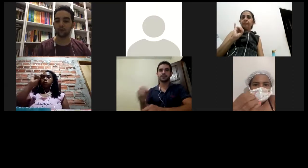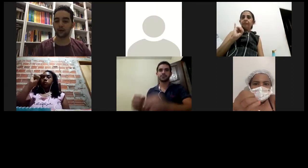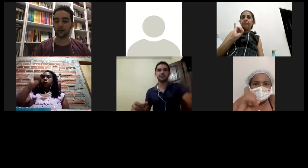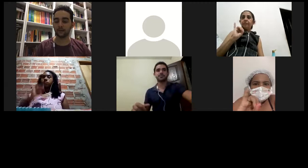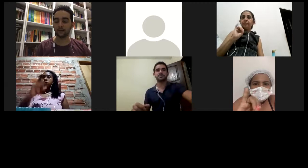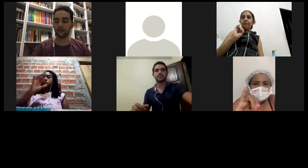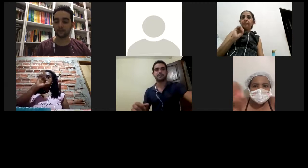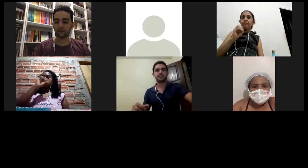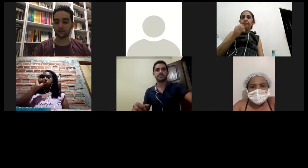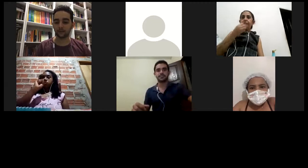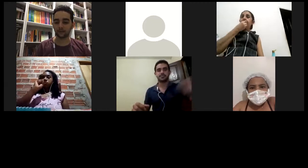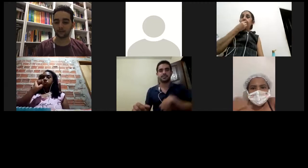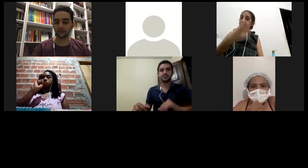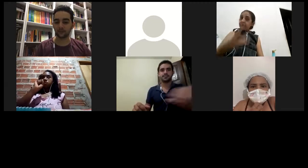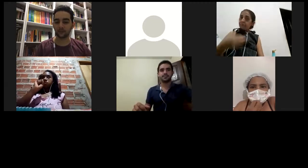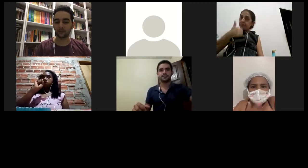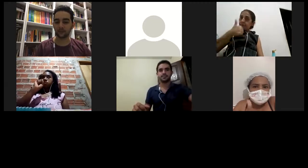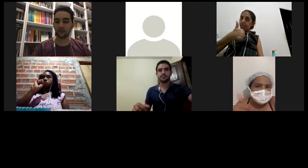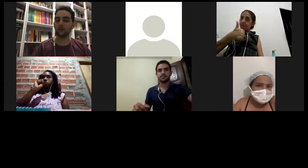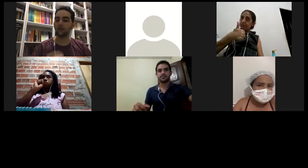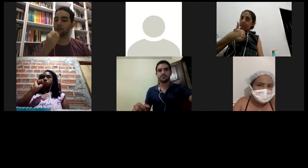Tudo bem?